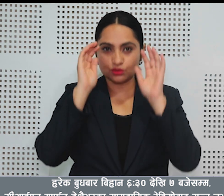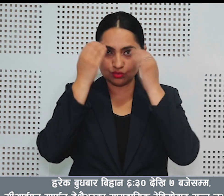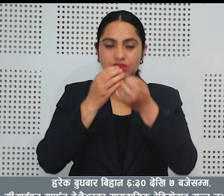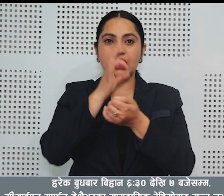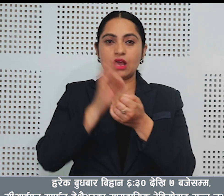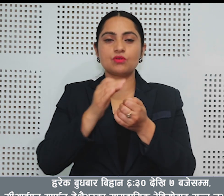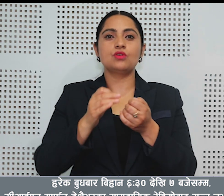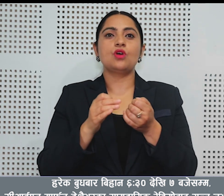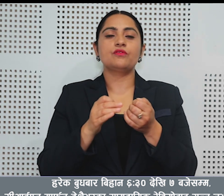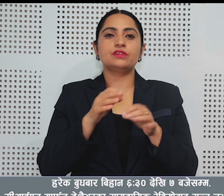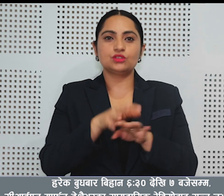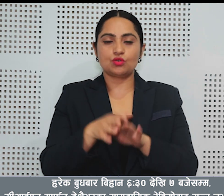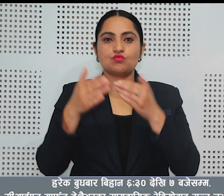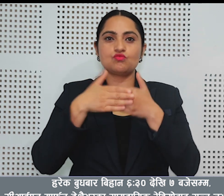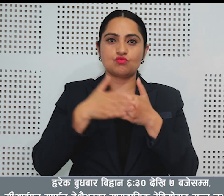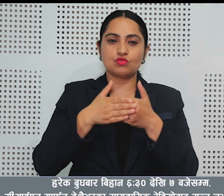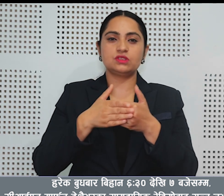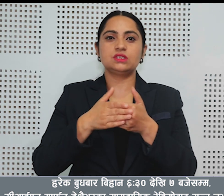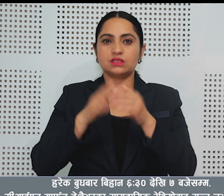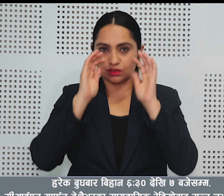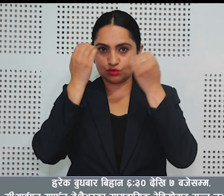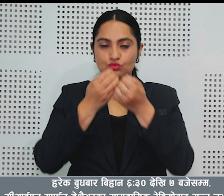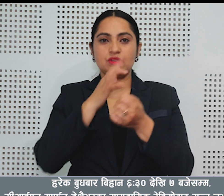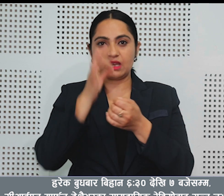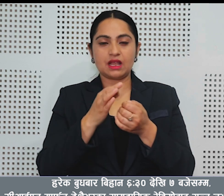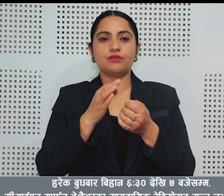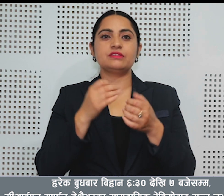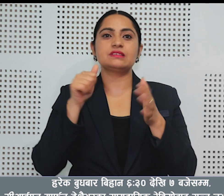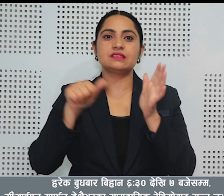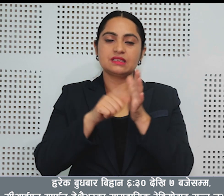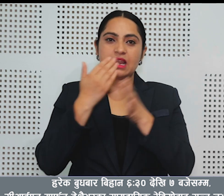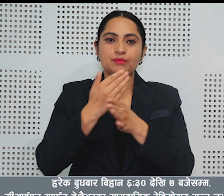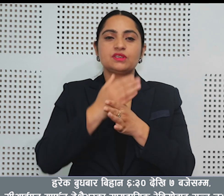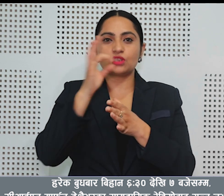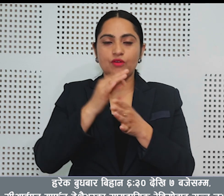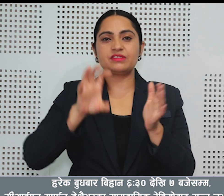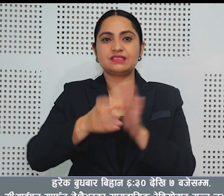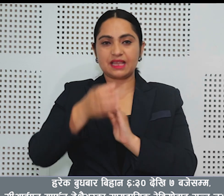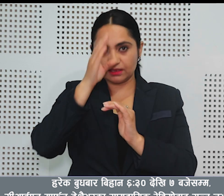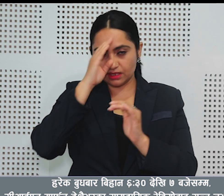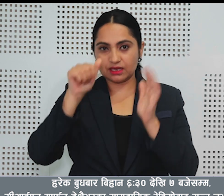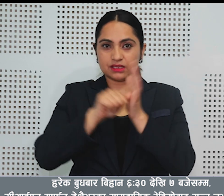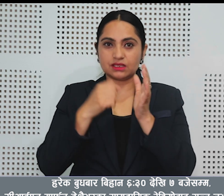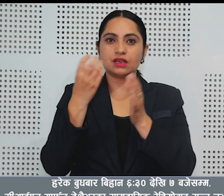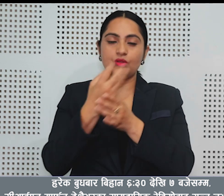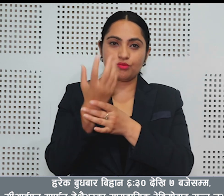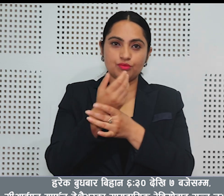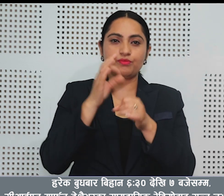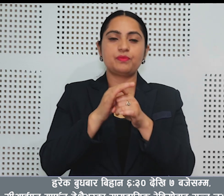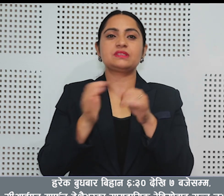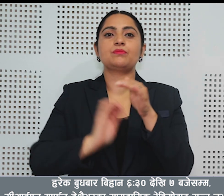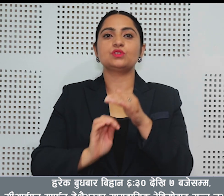कार्यालयहरू तथा नजिकको सुरक्षा निकायको कार्यालय, जिल्ला प्रशासन कार्यालय, स्थानीय सरकार, जिल्ला विपद व्यवस्थापन